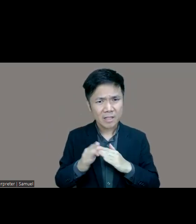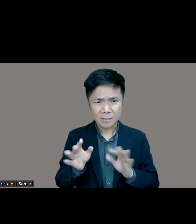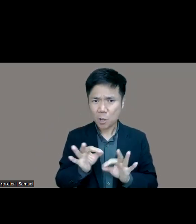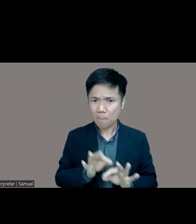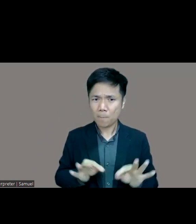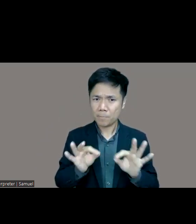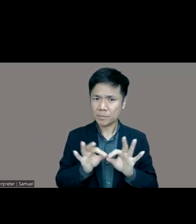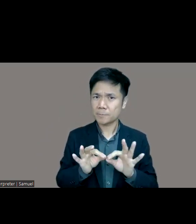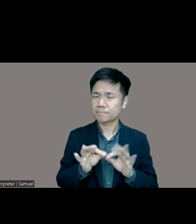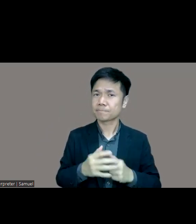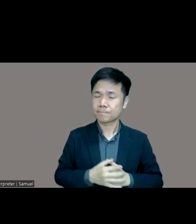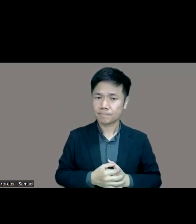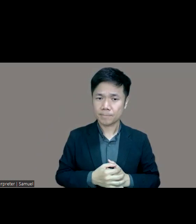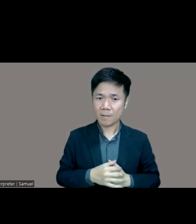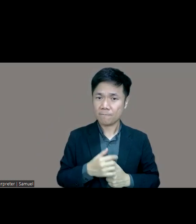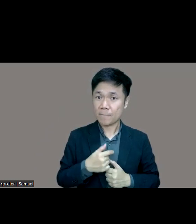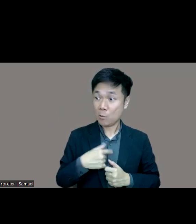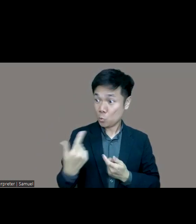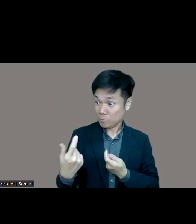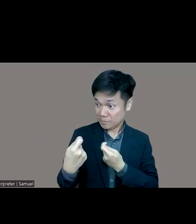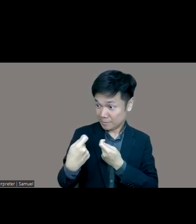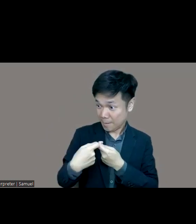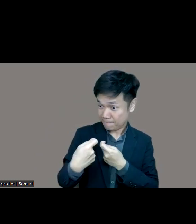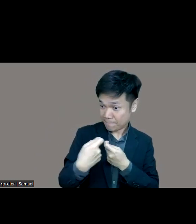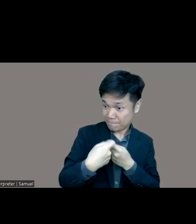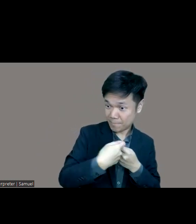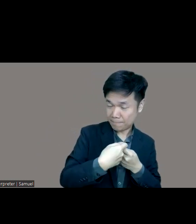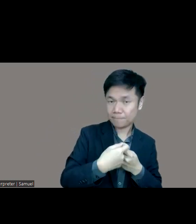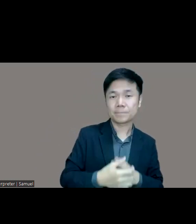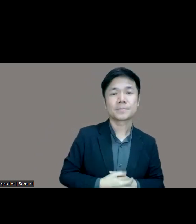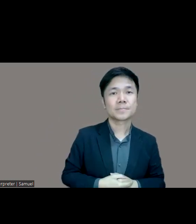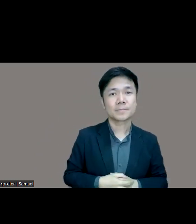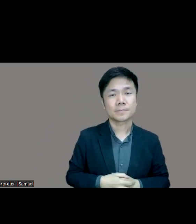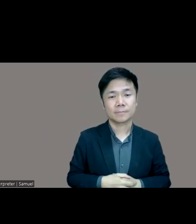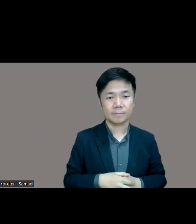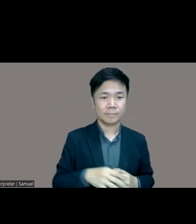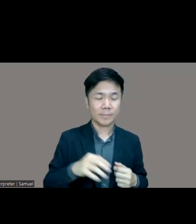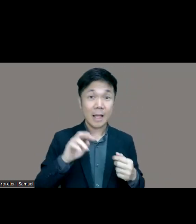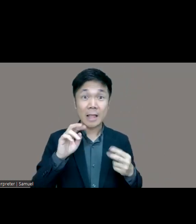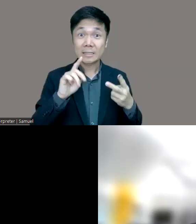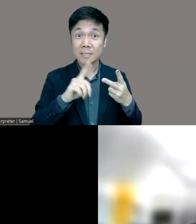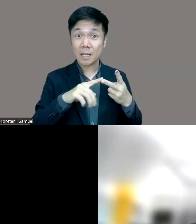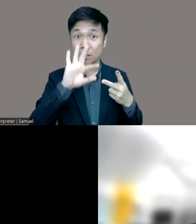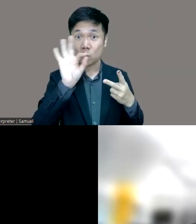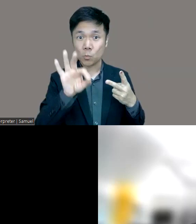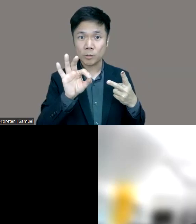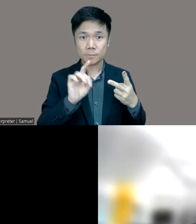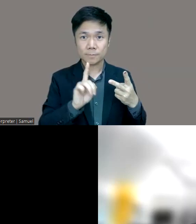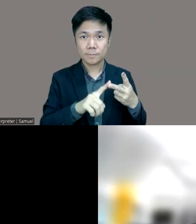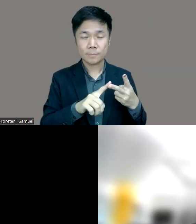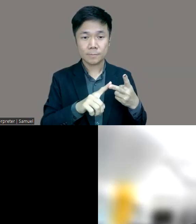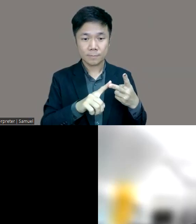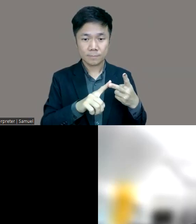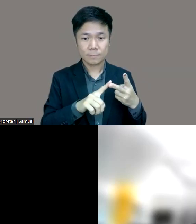aménagement adéquat pour ces personnes. Le deuxième